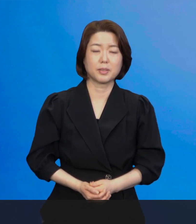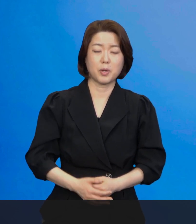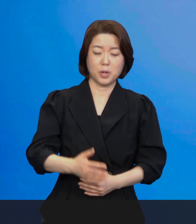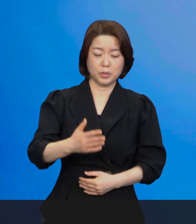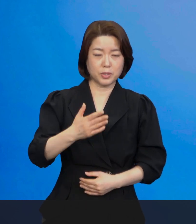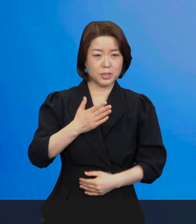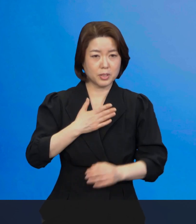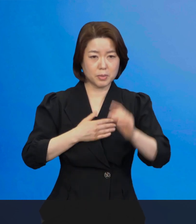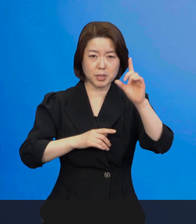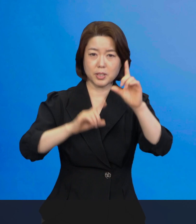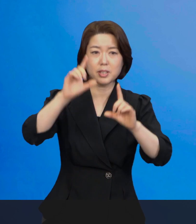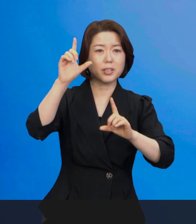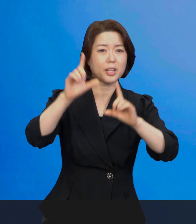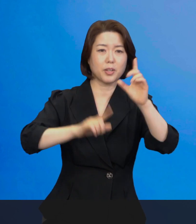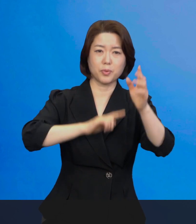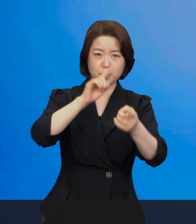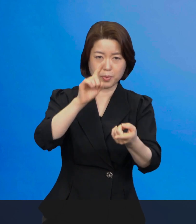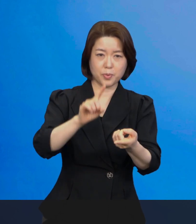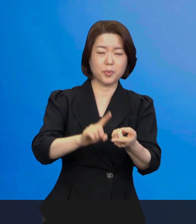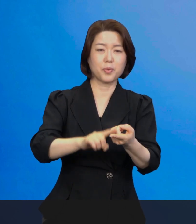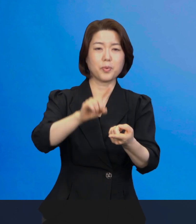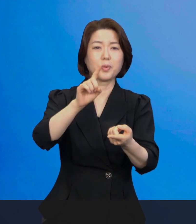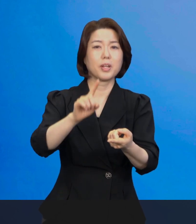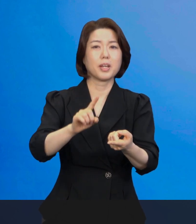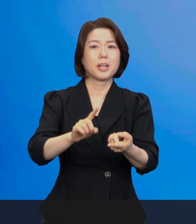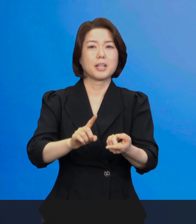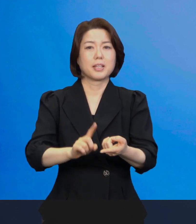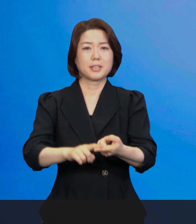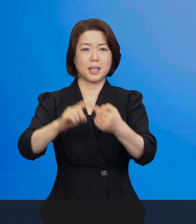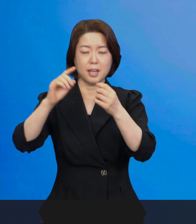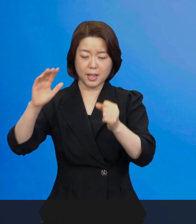내 모습 이대로